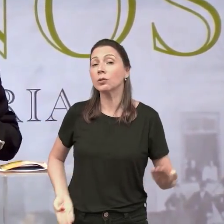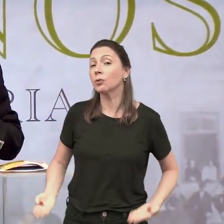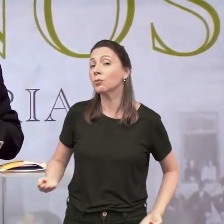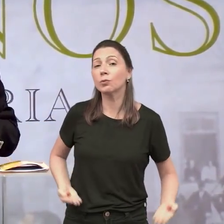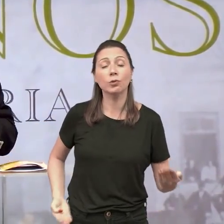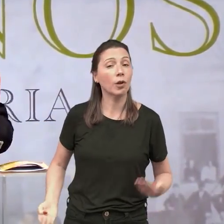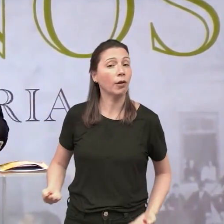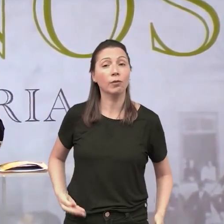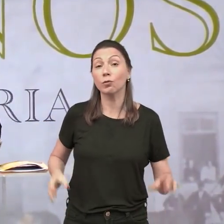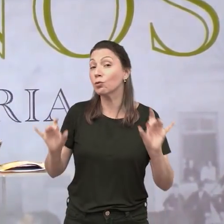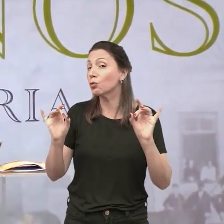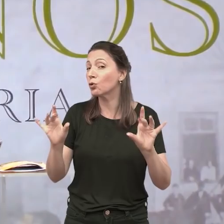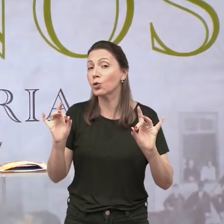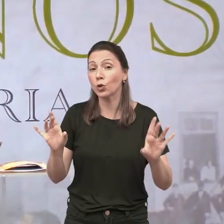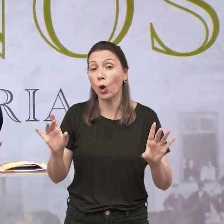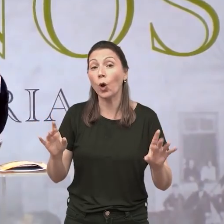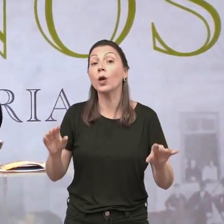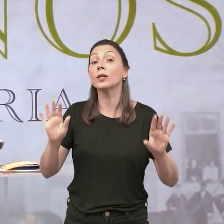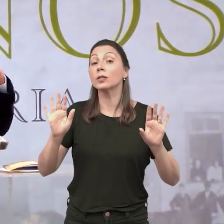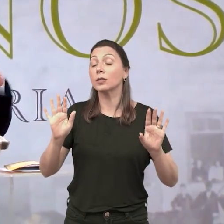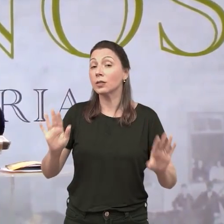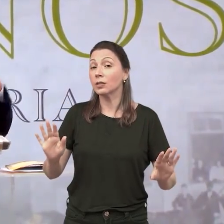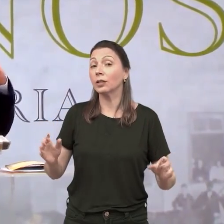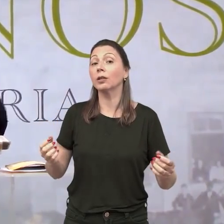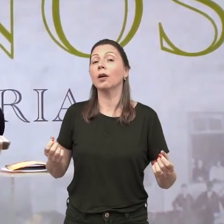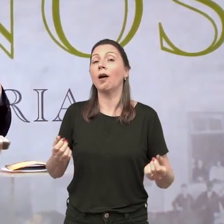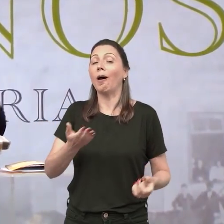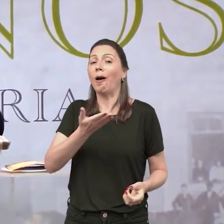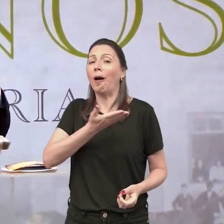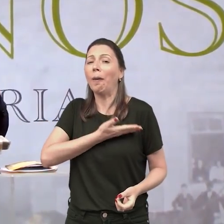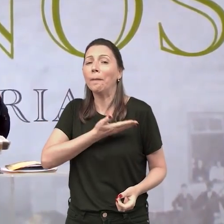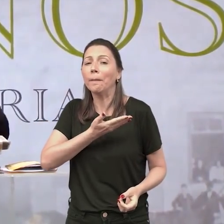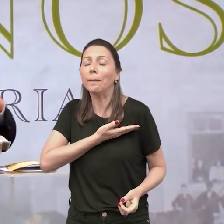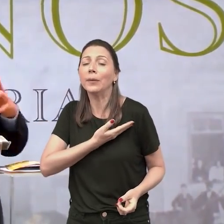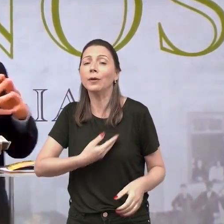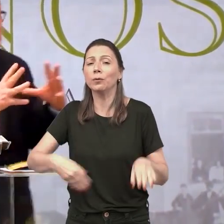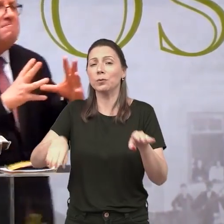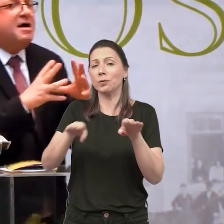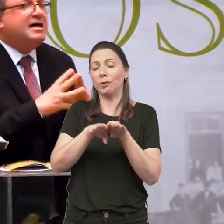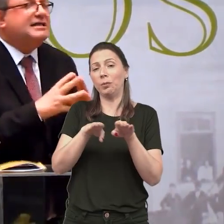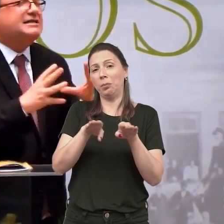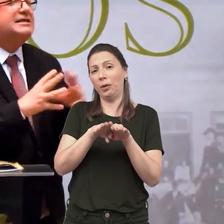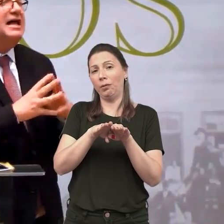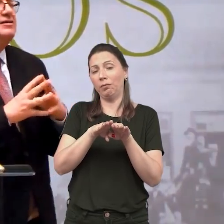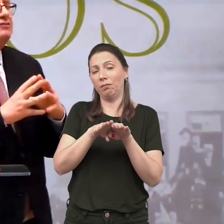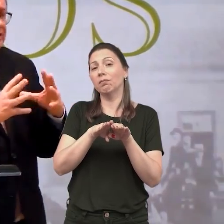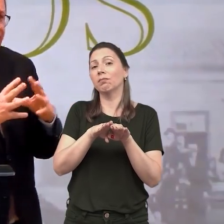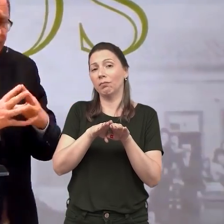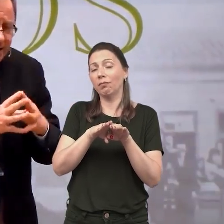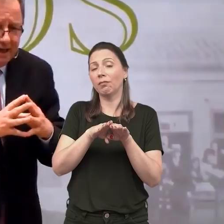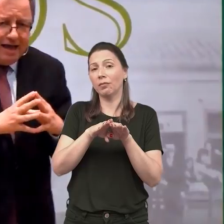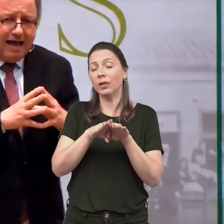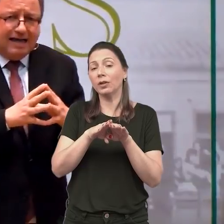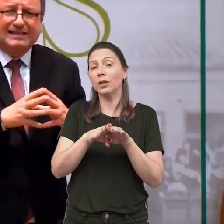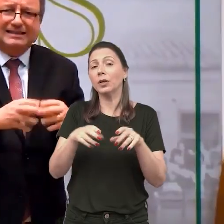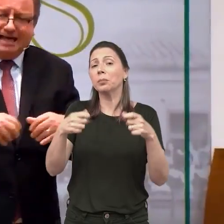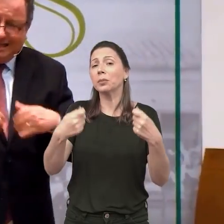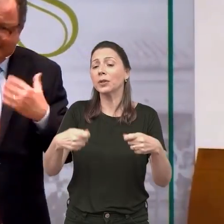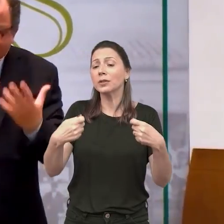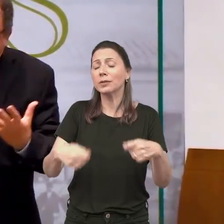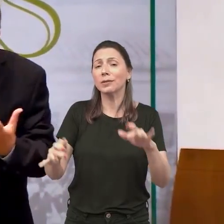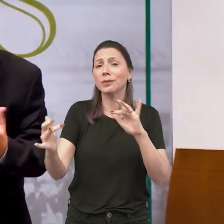Amigo. Ou seja, quanto mais íntimo você tiver de Deus, mais acesso você vai ter